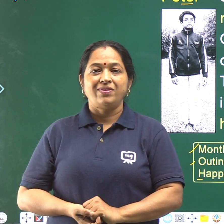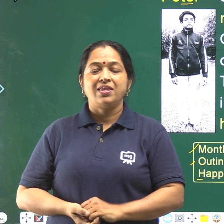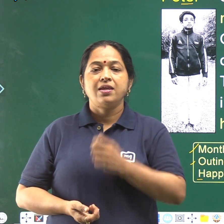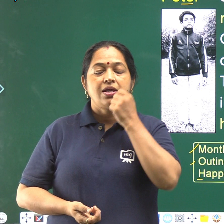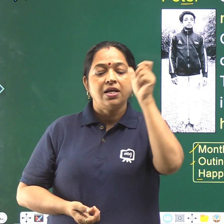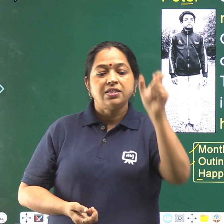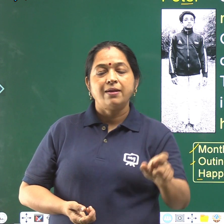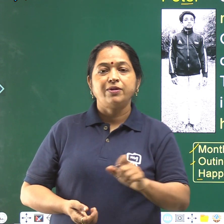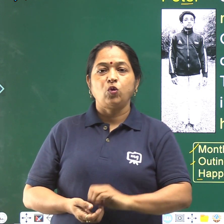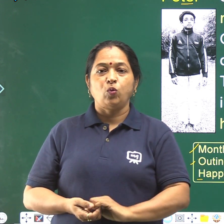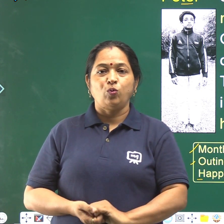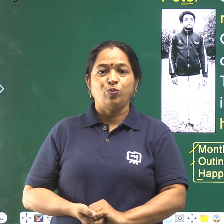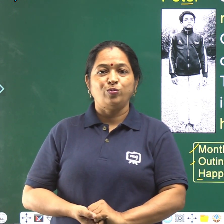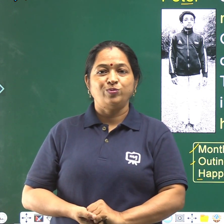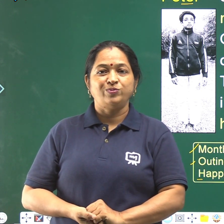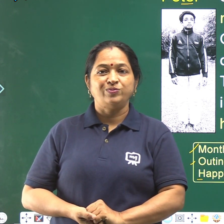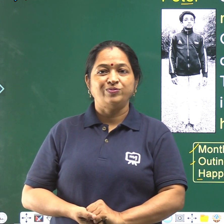सरबजीत को